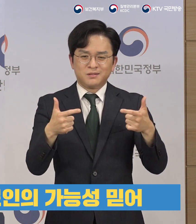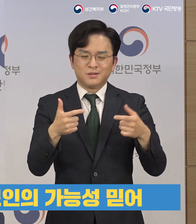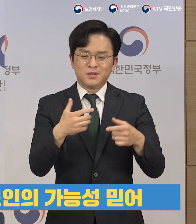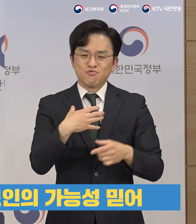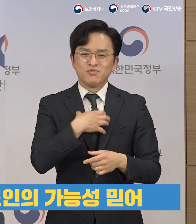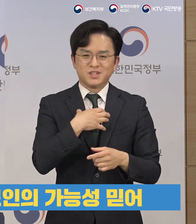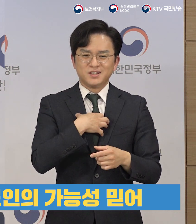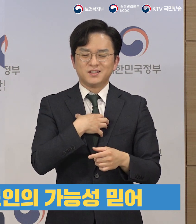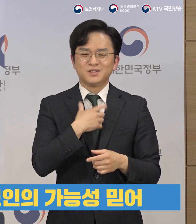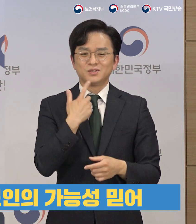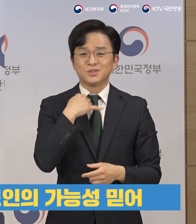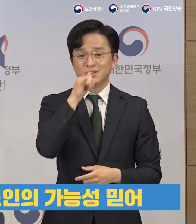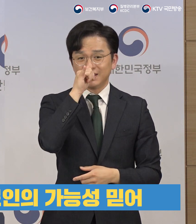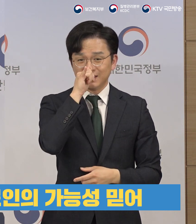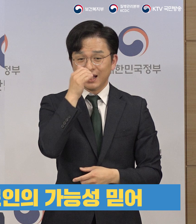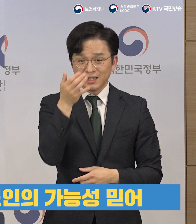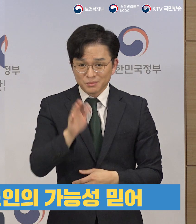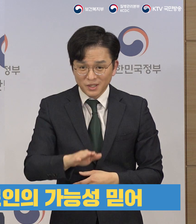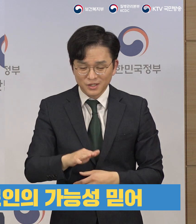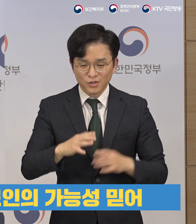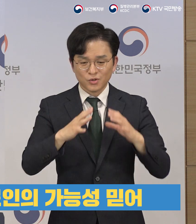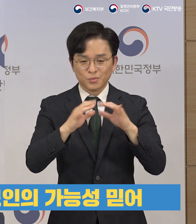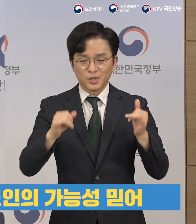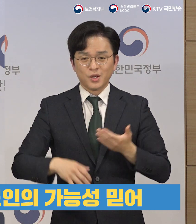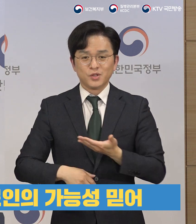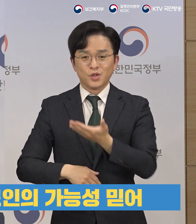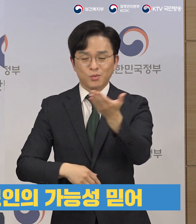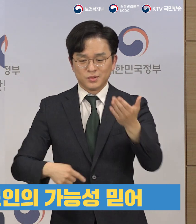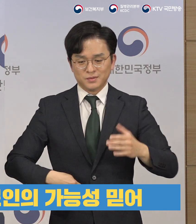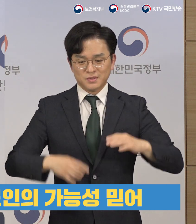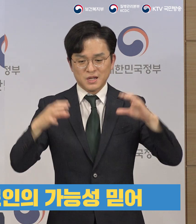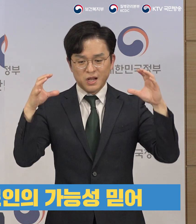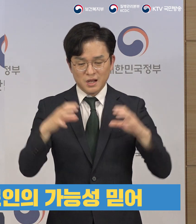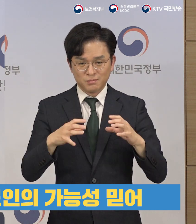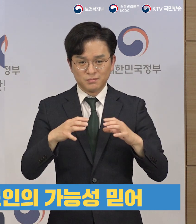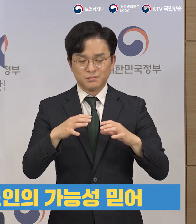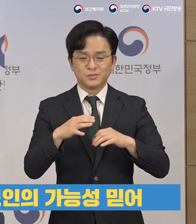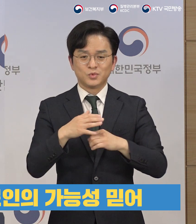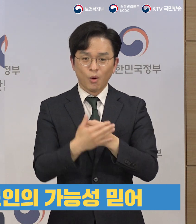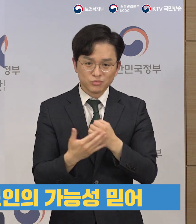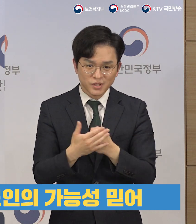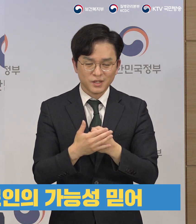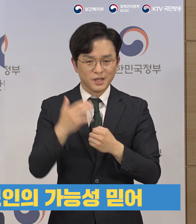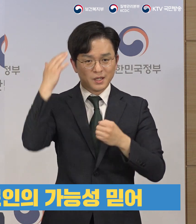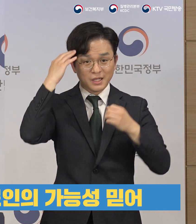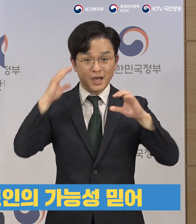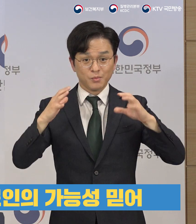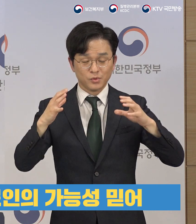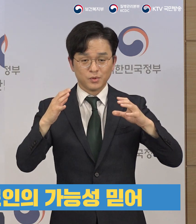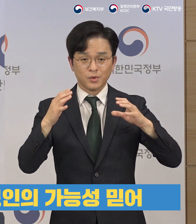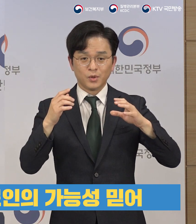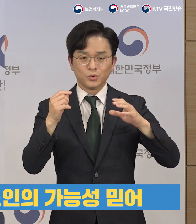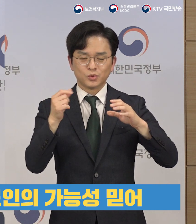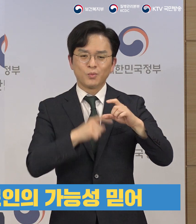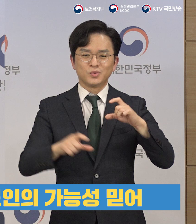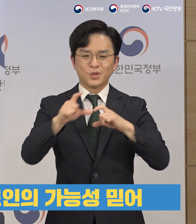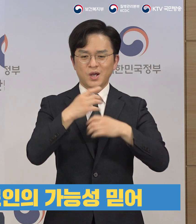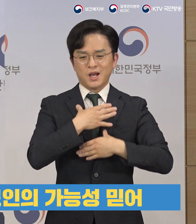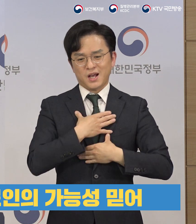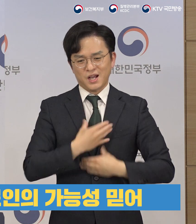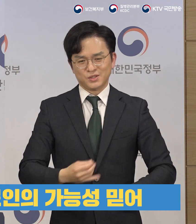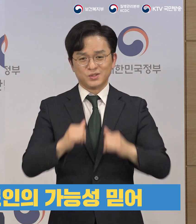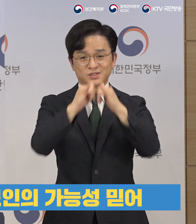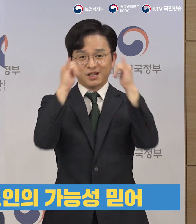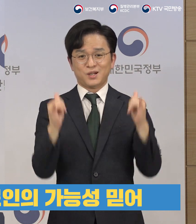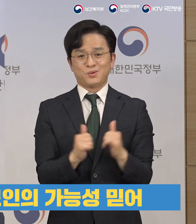지난 3개월 관 위기의 순간도 있었지만 우리 모두가 함께 노력한 덕분에 점점 더 큰 와 1구